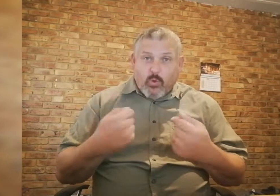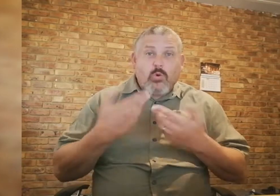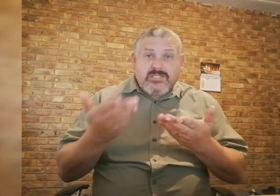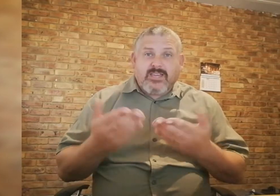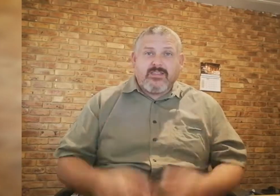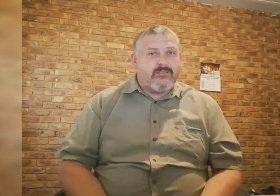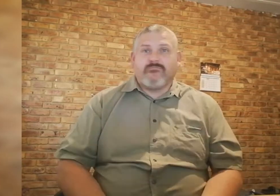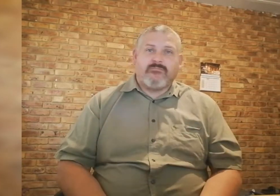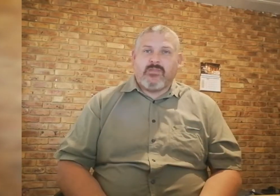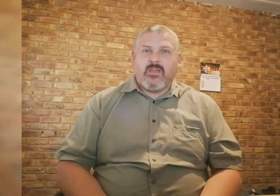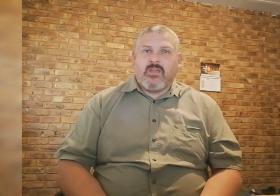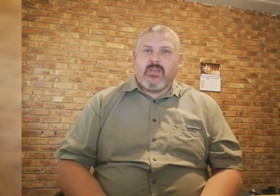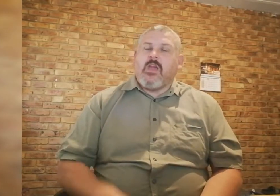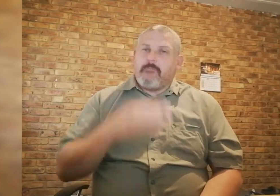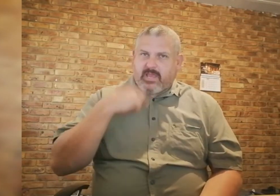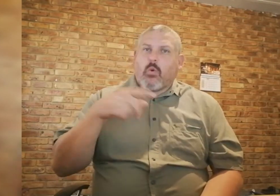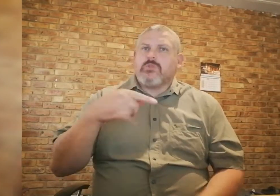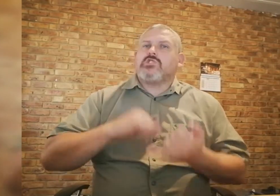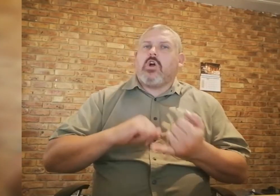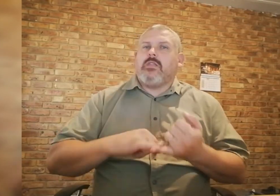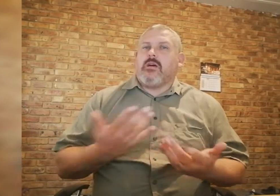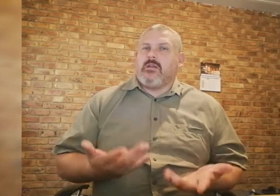Doen ons dit beteken ons is skuldig.